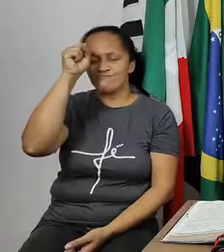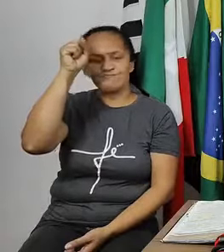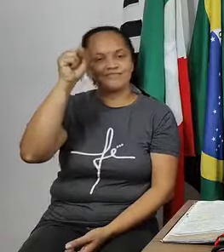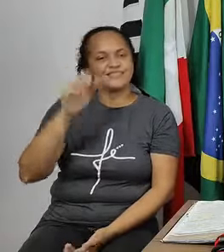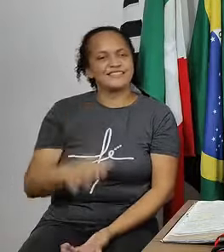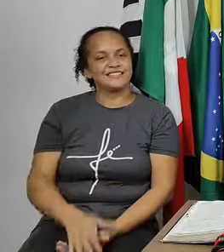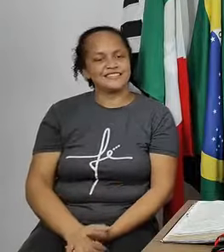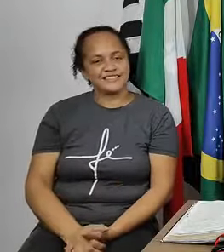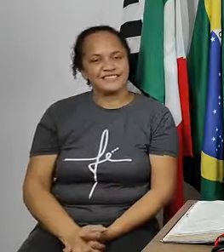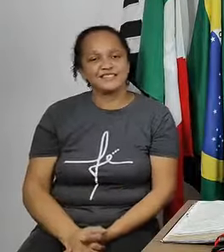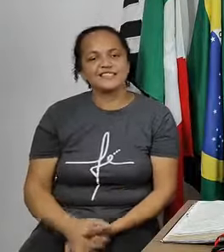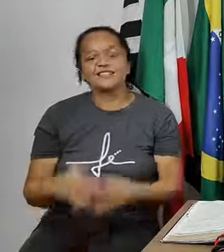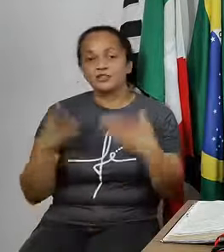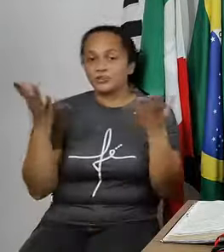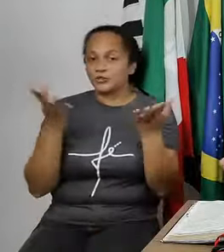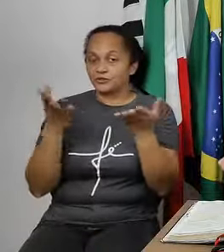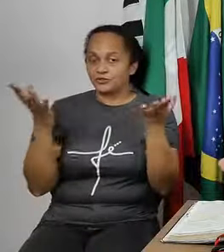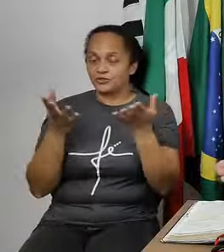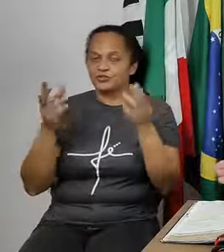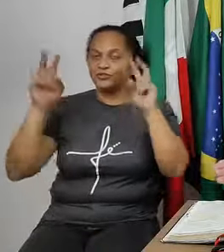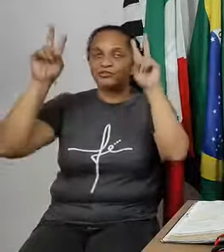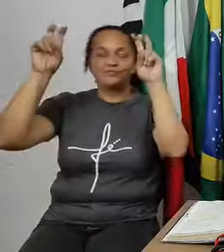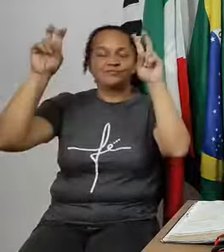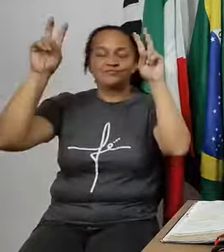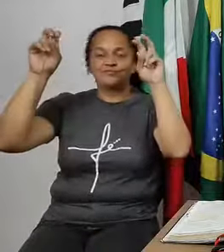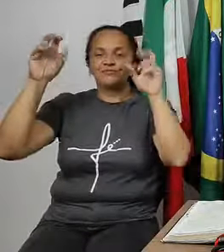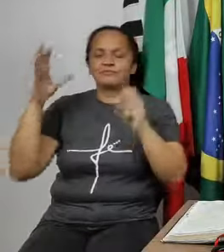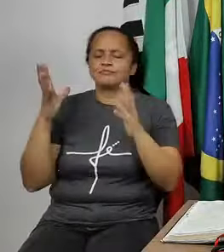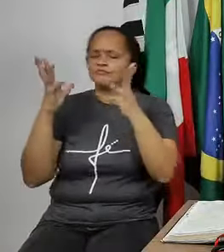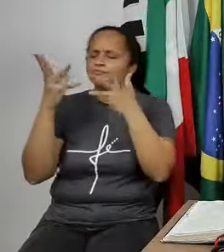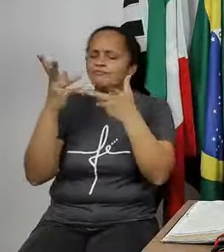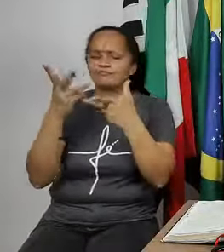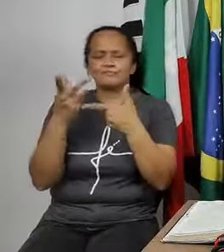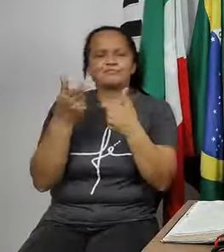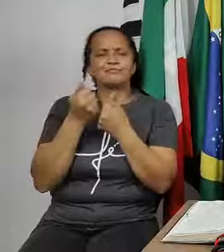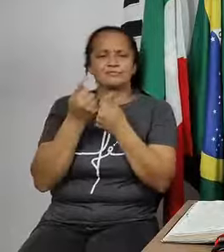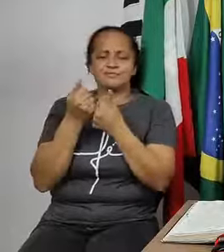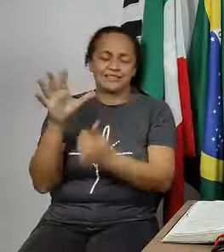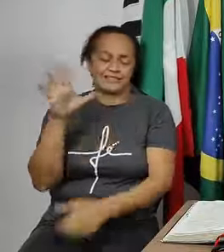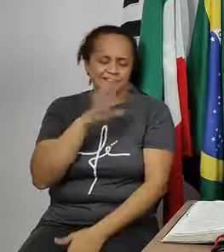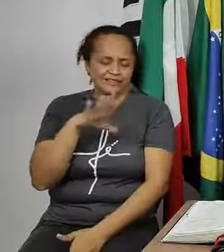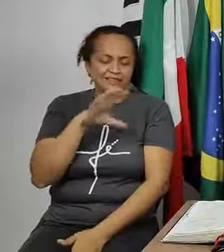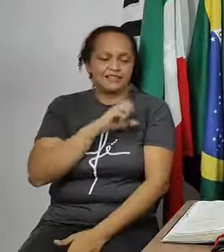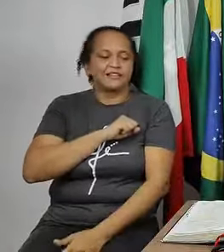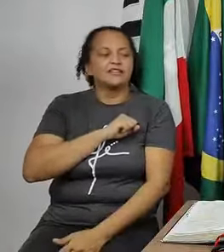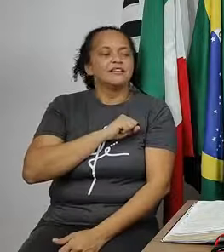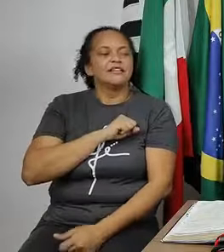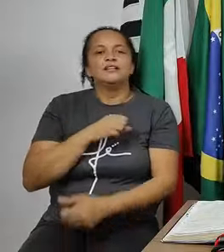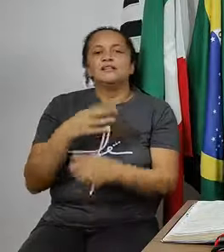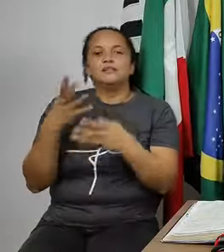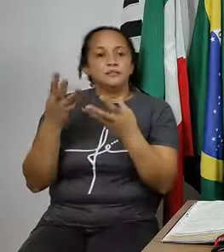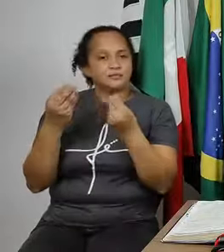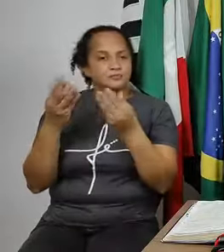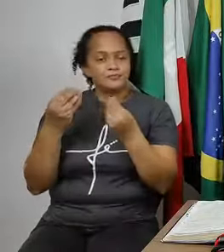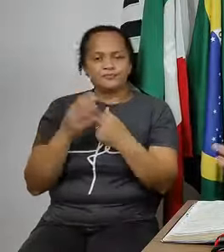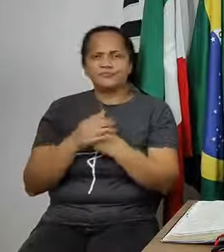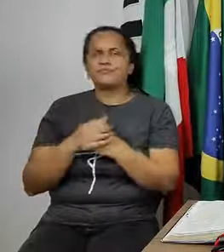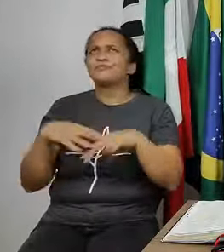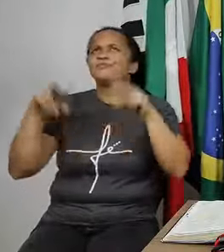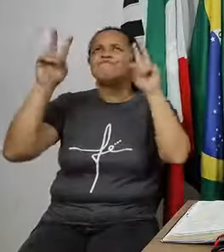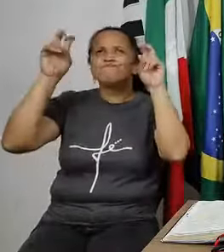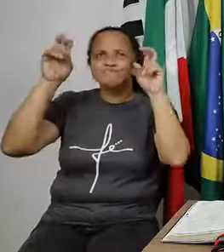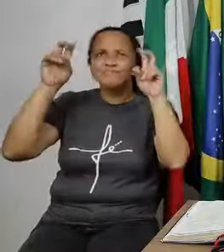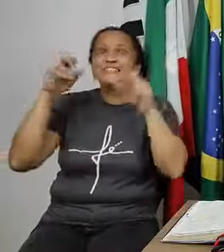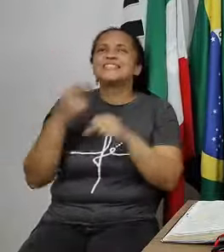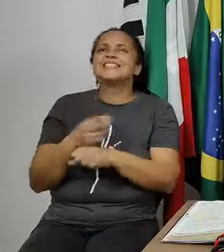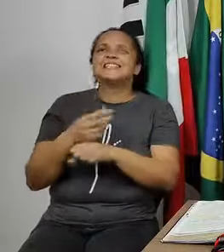fortalecidos. E hoje é um tema sensacional, né? Um tema que eu amo muito, um tema que eu busquei muito ao